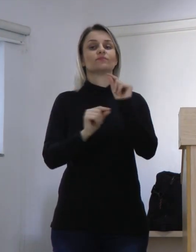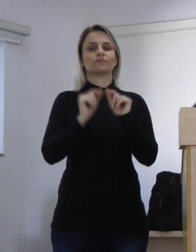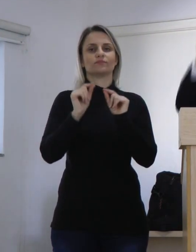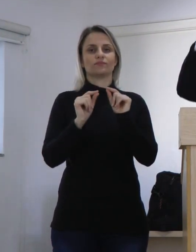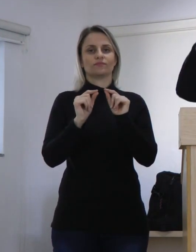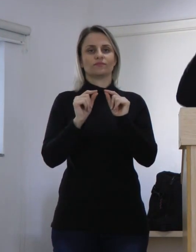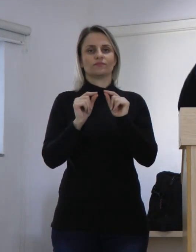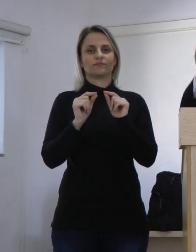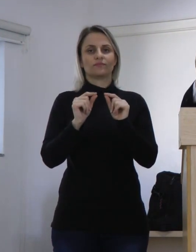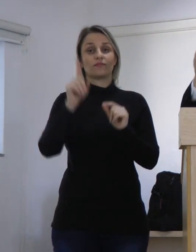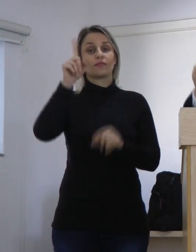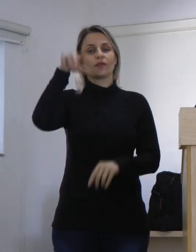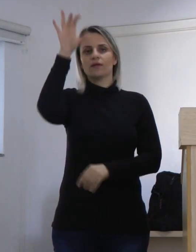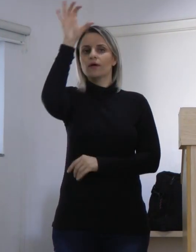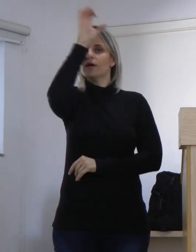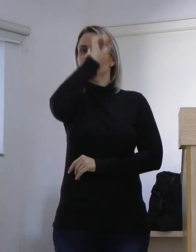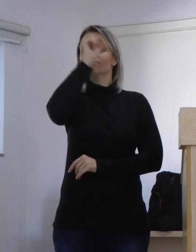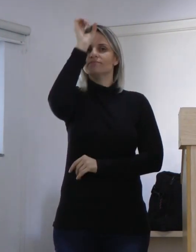é aprender.